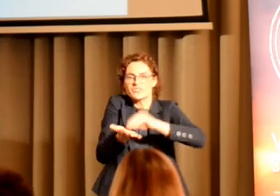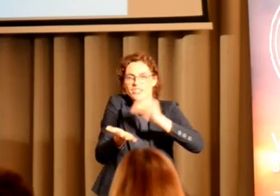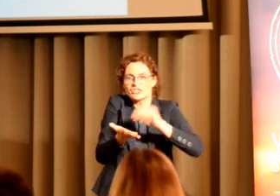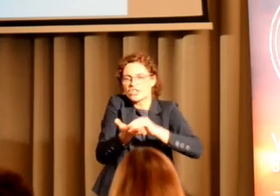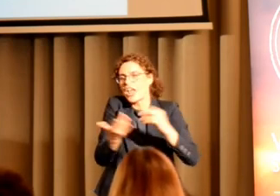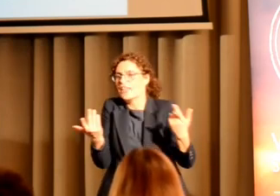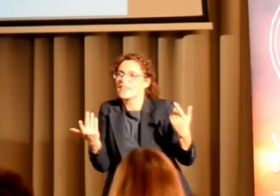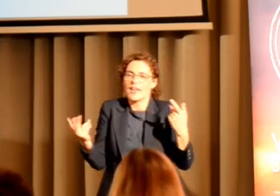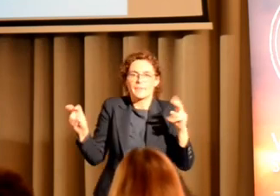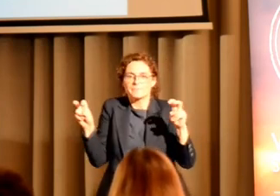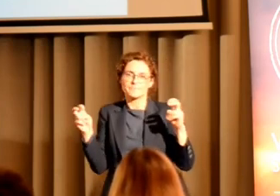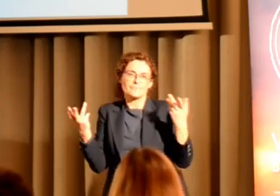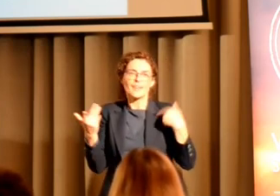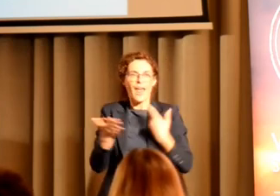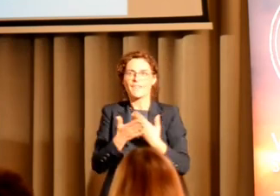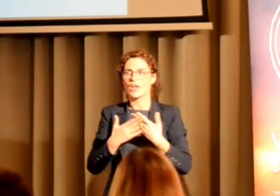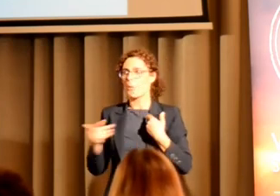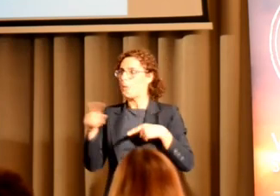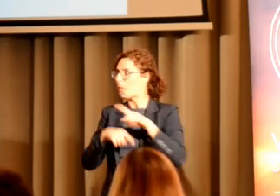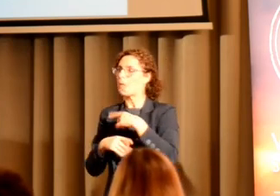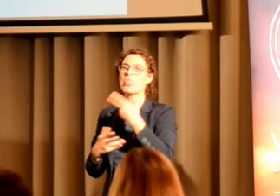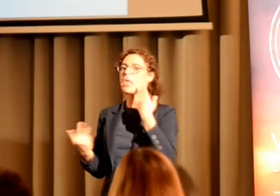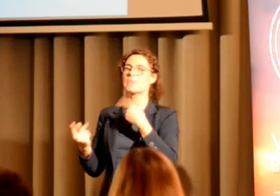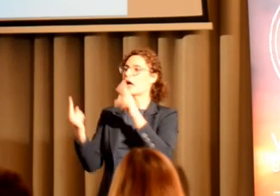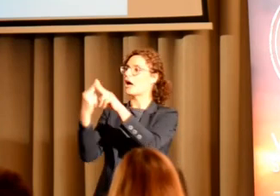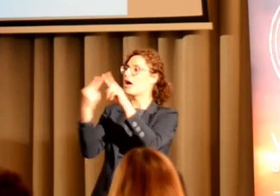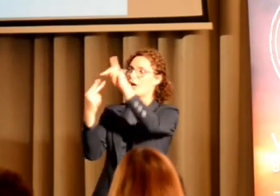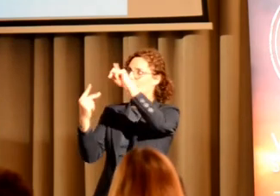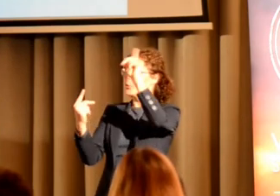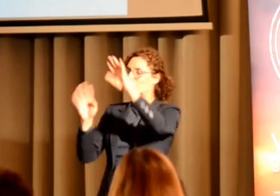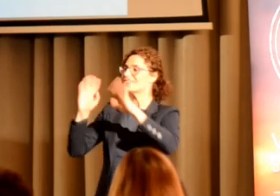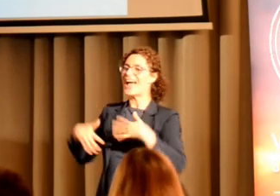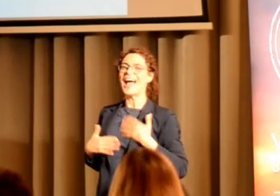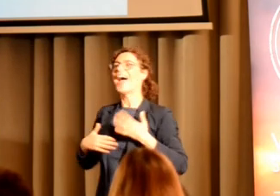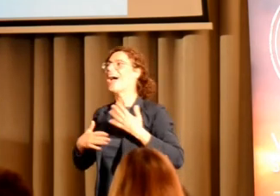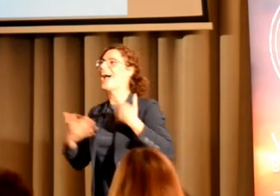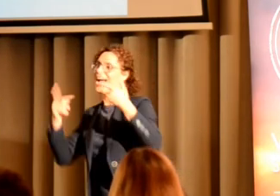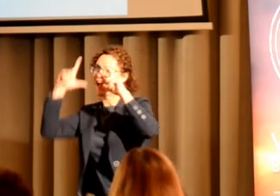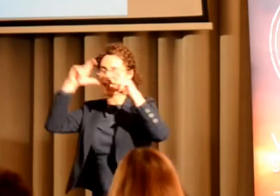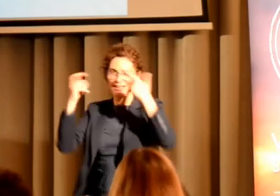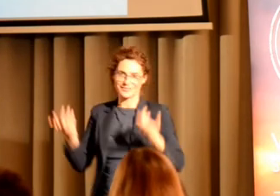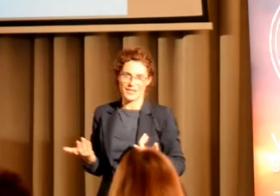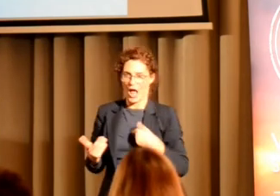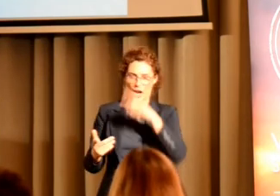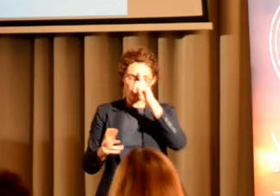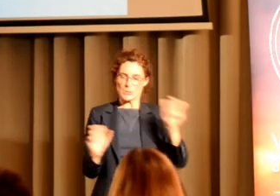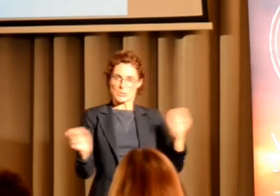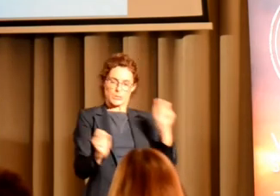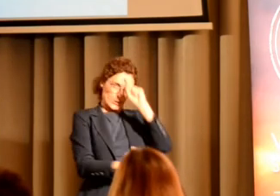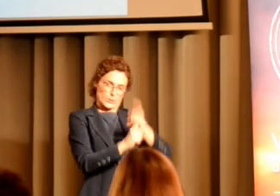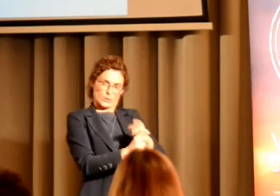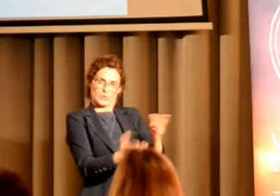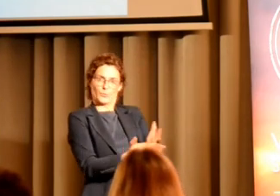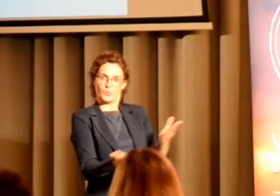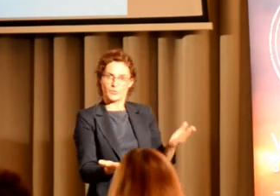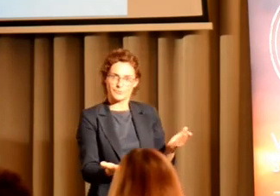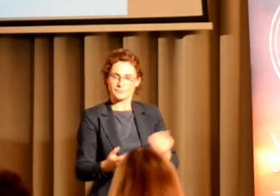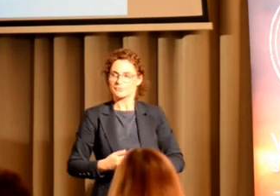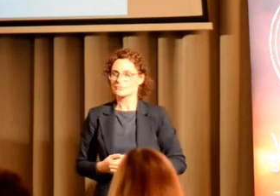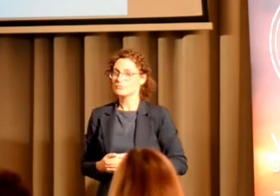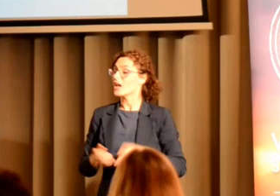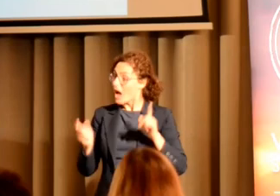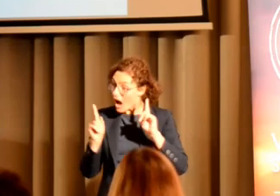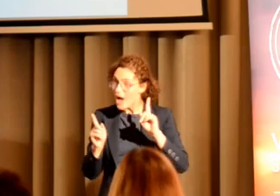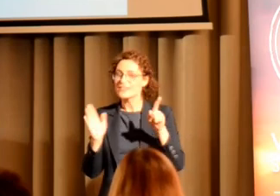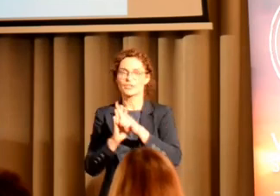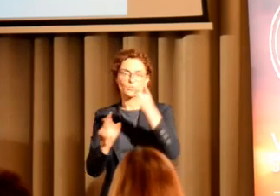podczas których żyły te wilki głównie pod opieką właśnie swoich rodziców. Ale niektórym z nich udaje się dotrzeć bardzo daleko,